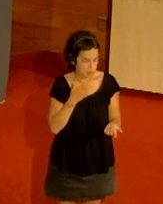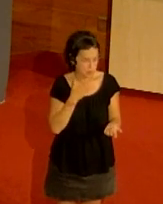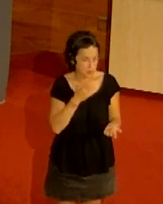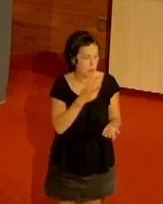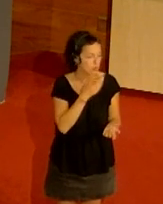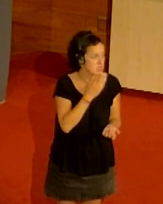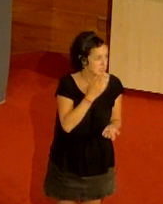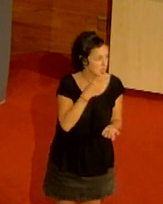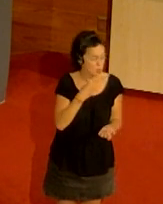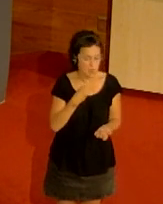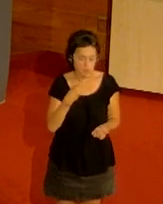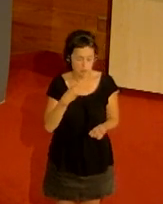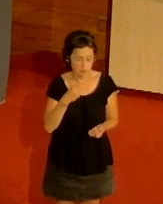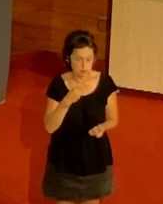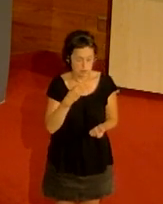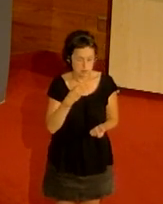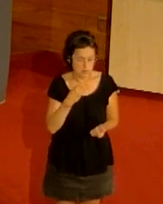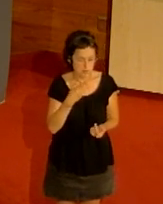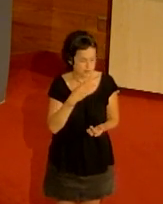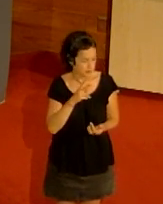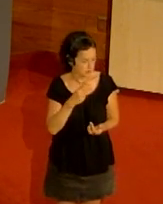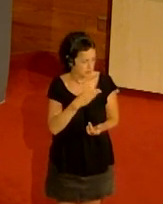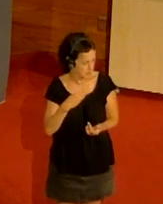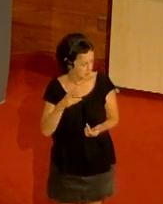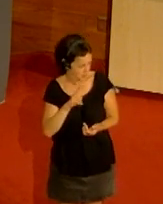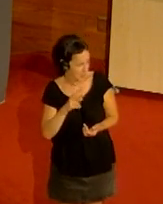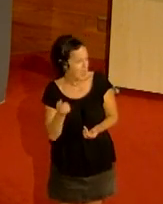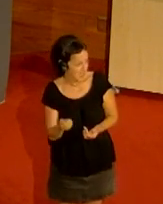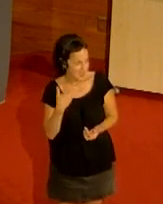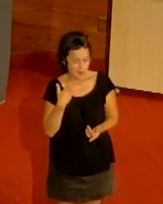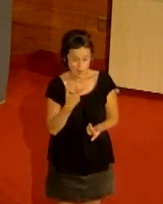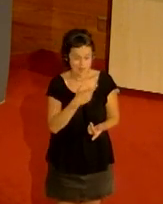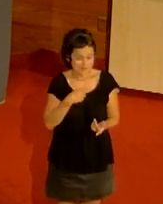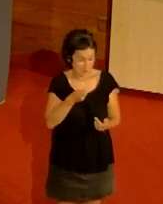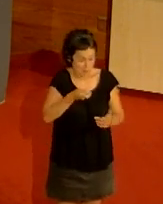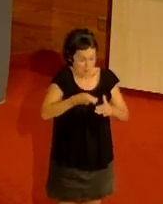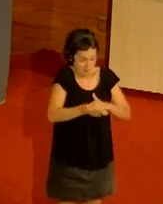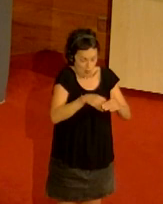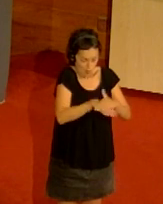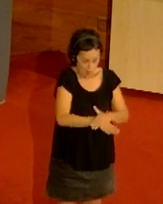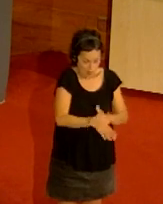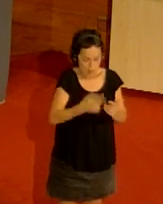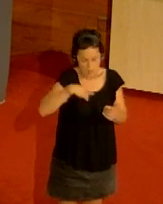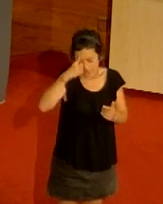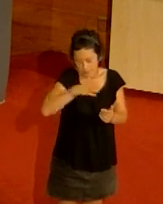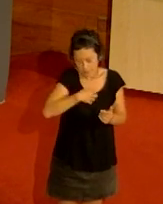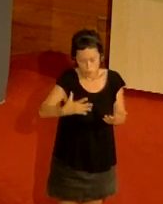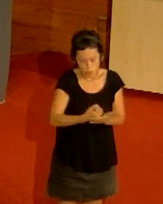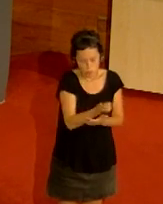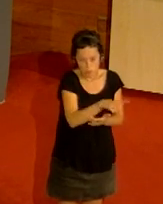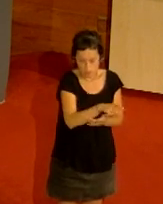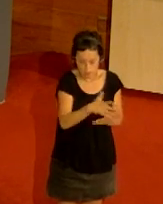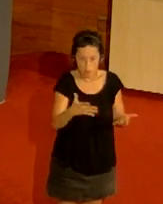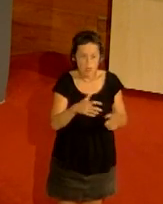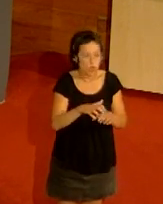o en el BBVA, y sé que todos los bancos son parecidos, pero no todos son iguales, que sabemos que tienen un tanto por ciento muy elevado